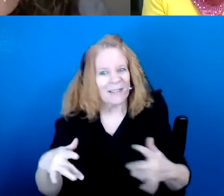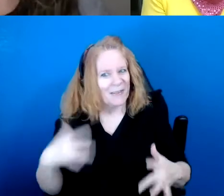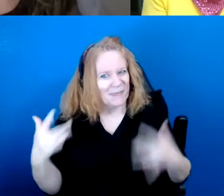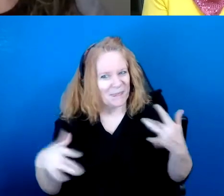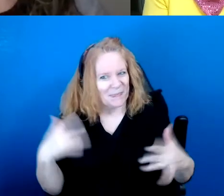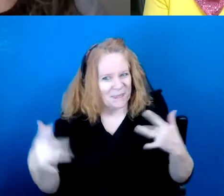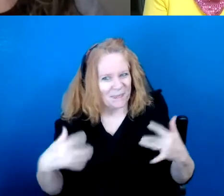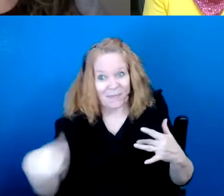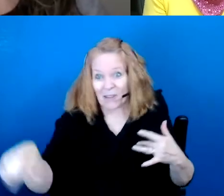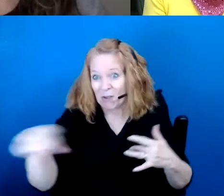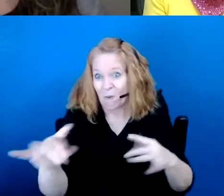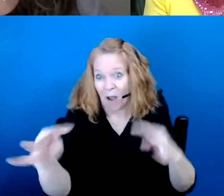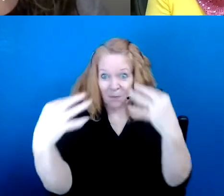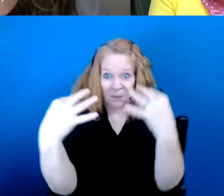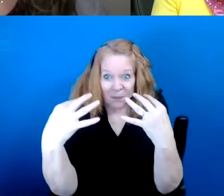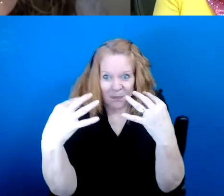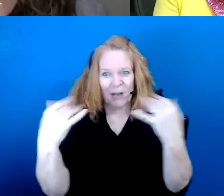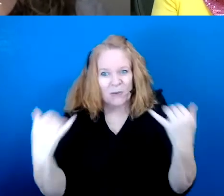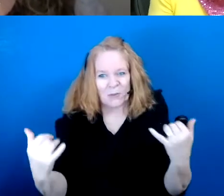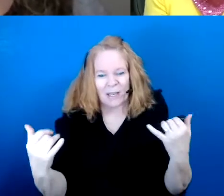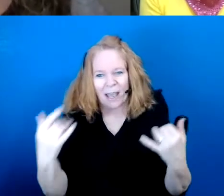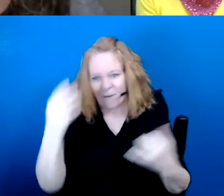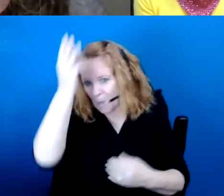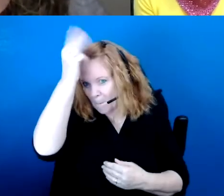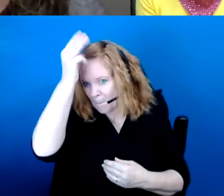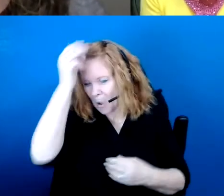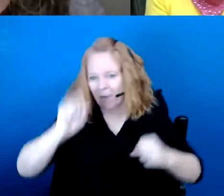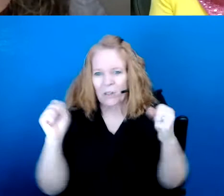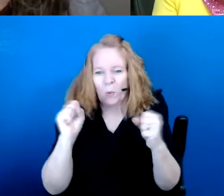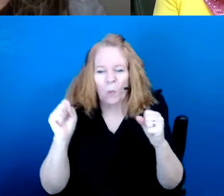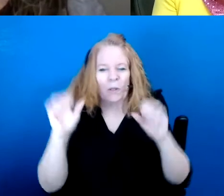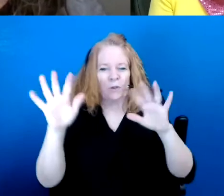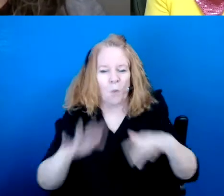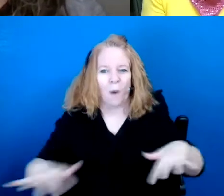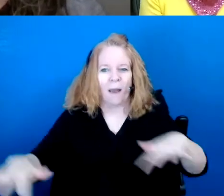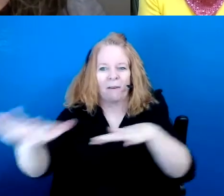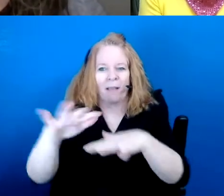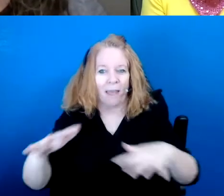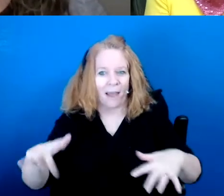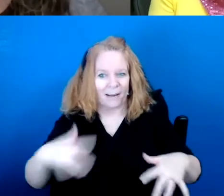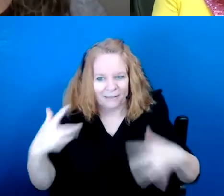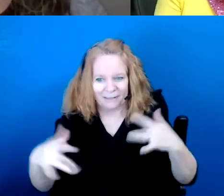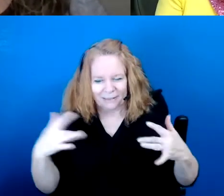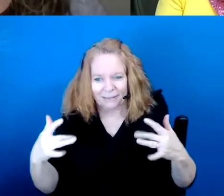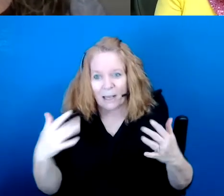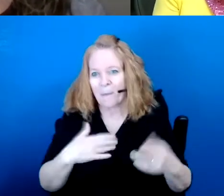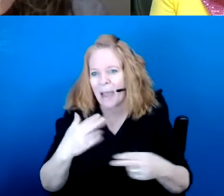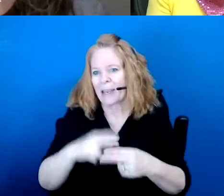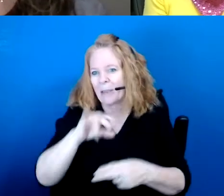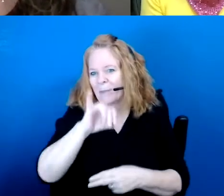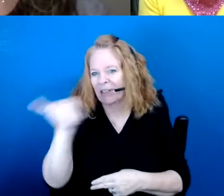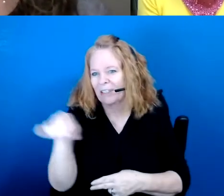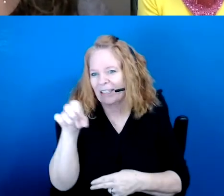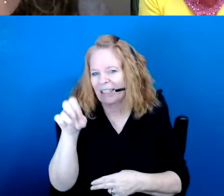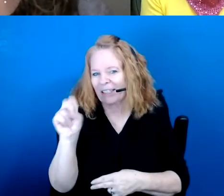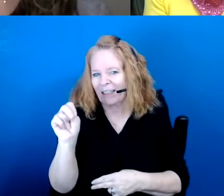buenas tardes estamos bien felices que están con nosotros hoy con el maravilloso mundo de marvin